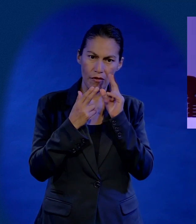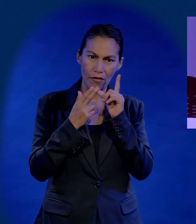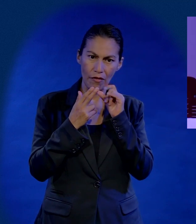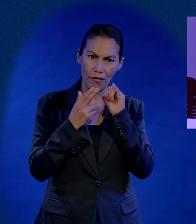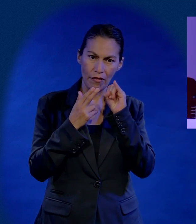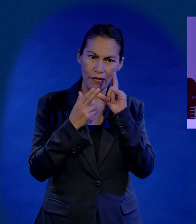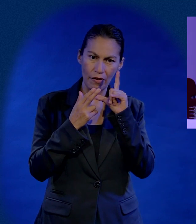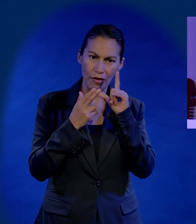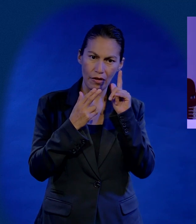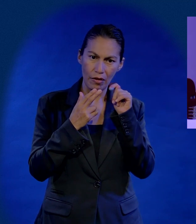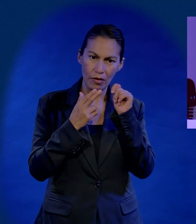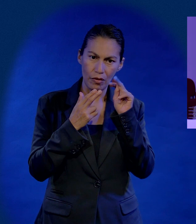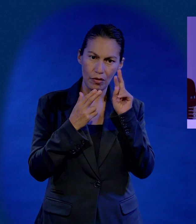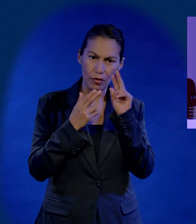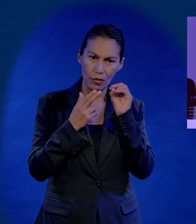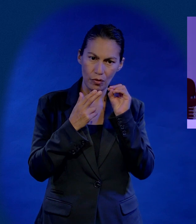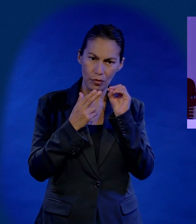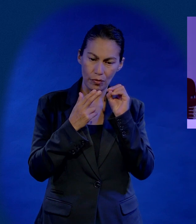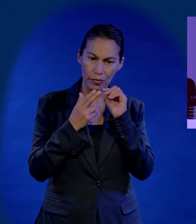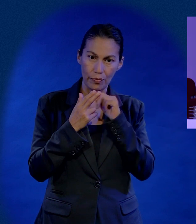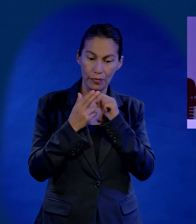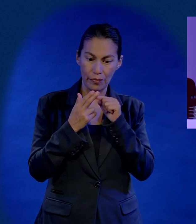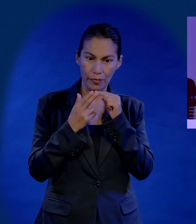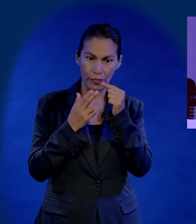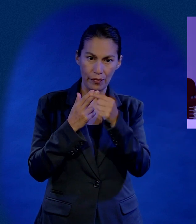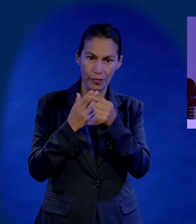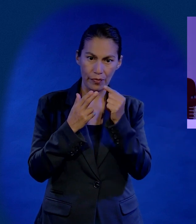Porque este vicio tiene dos partes.